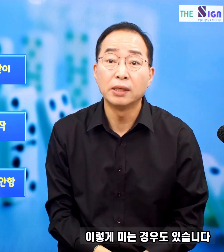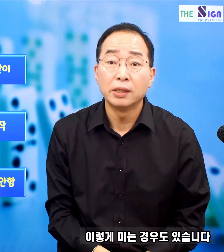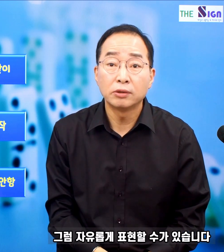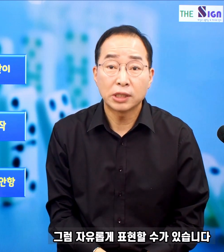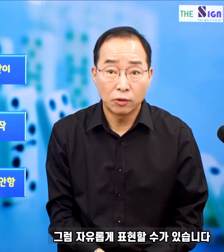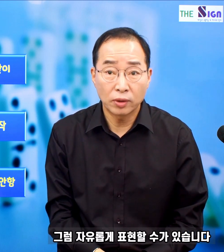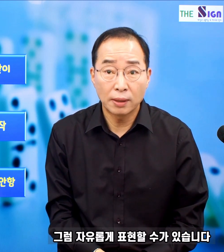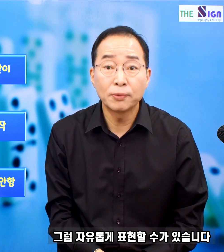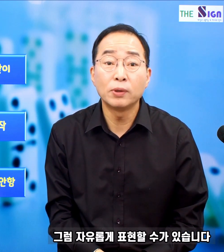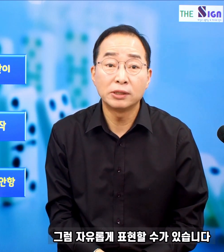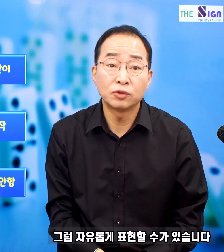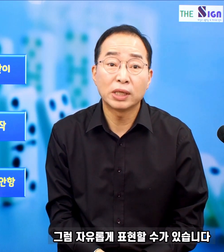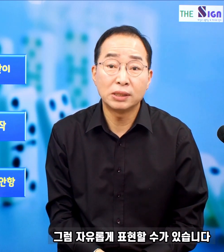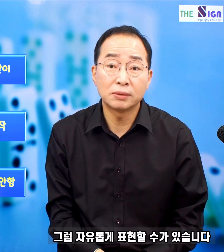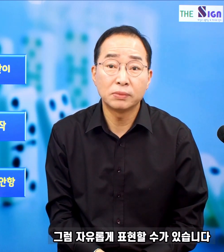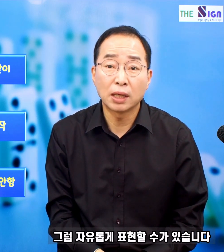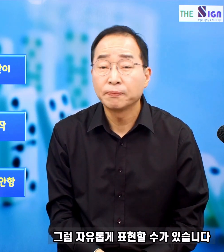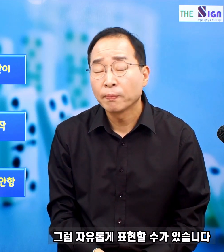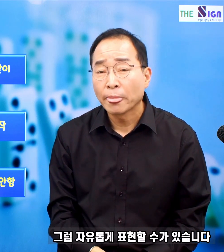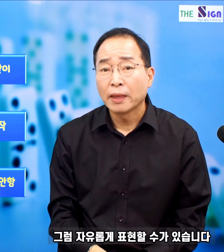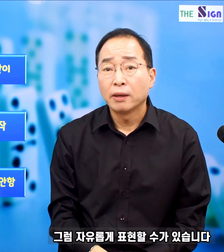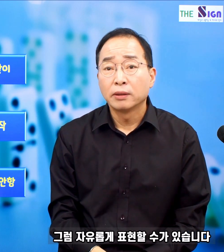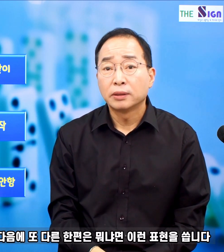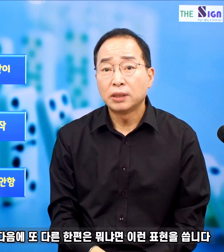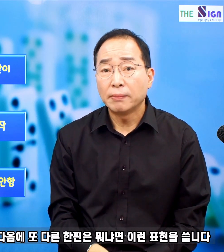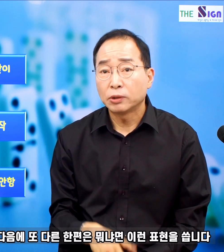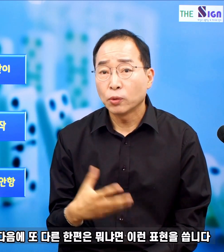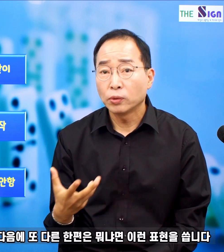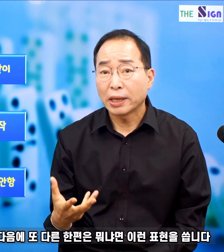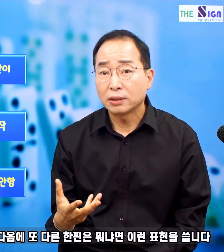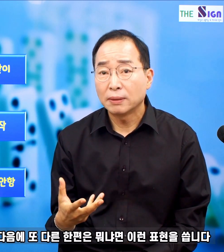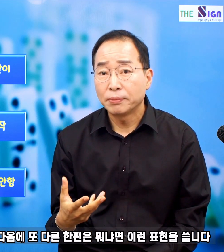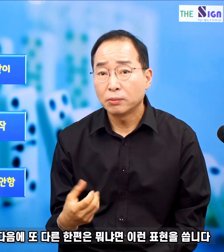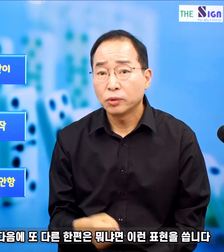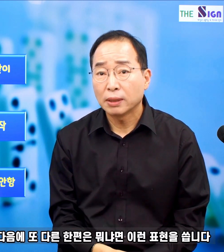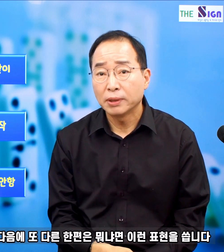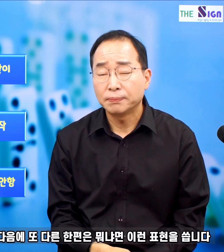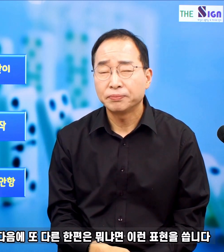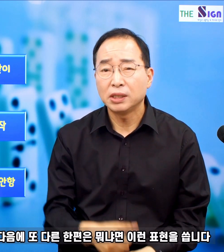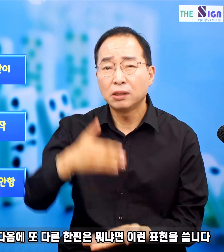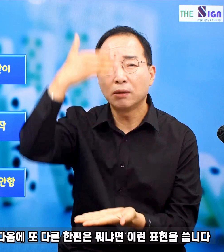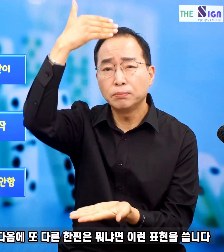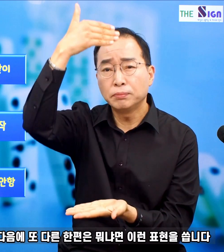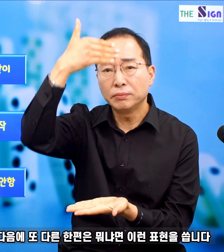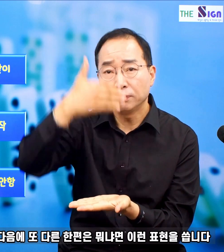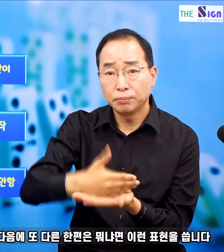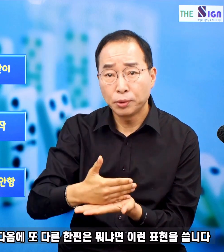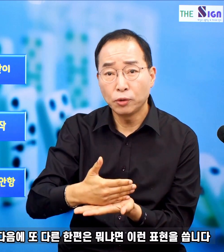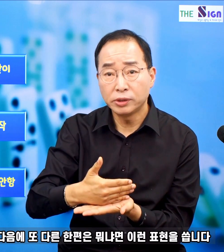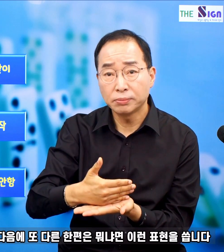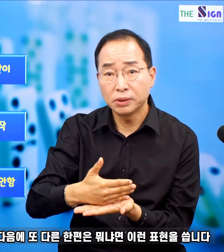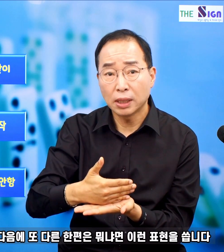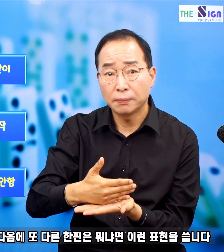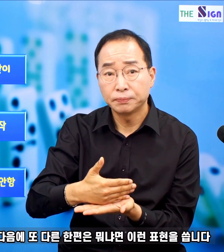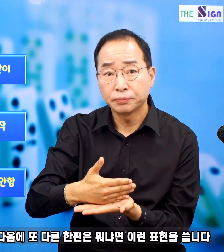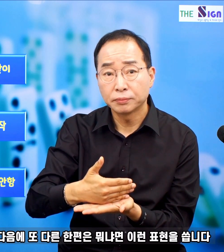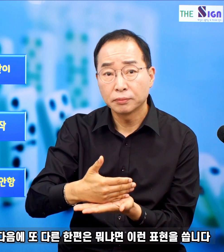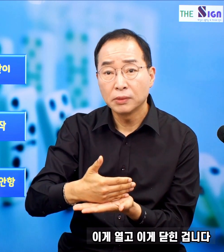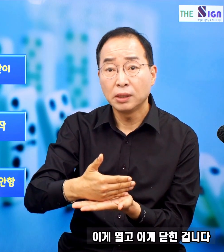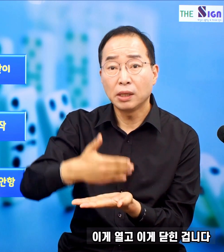이건 자유롭게 표현할 수가 있습니다. 그 다음에 또 다른 한편은 뭐냐면 이런 표현을 씁니다. 이게